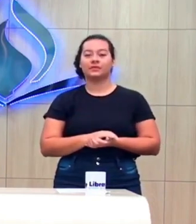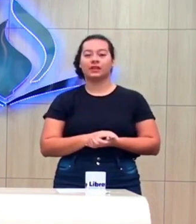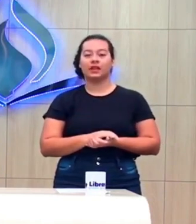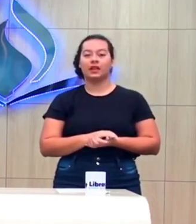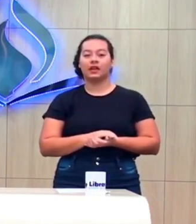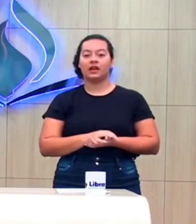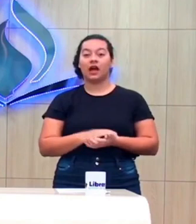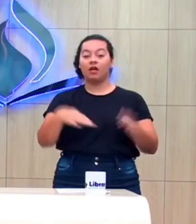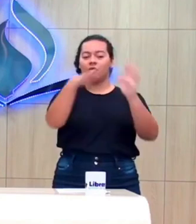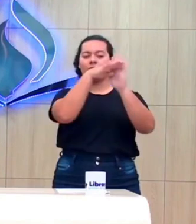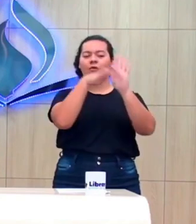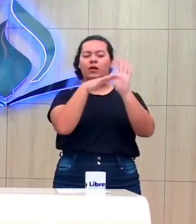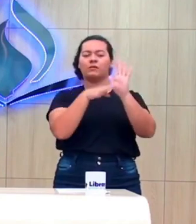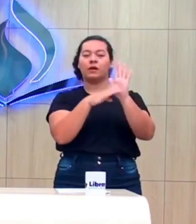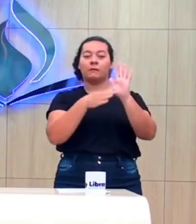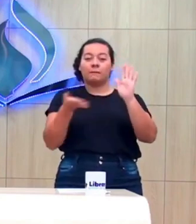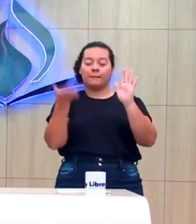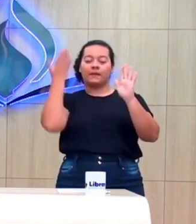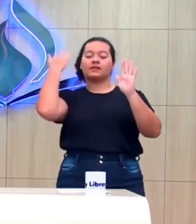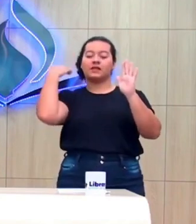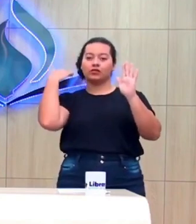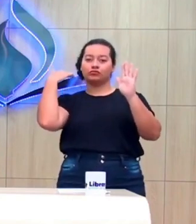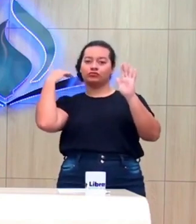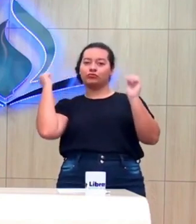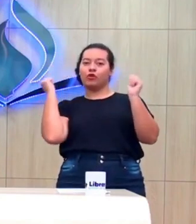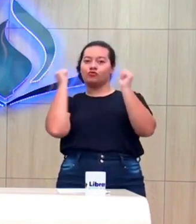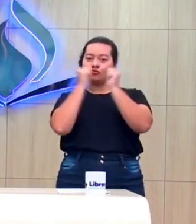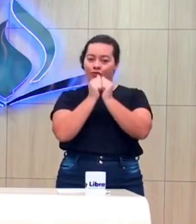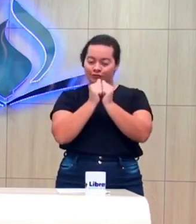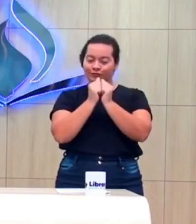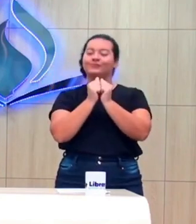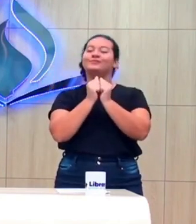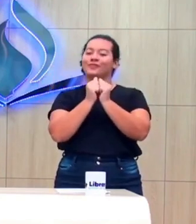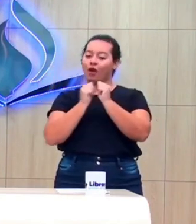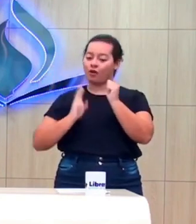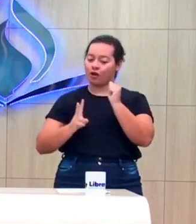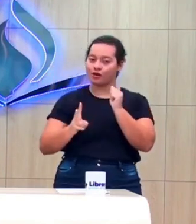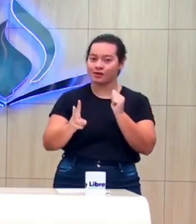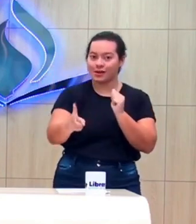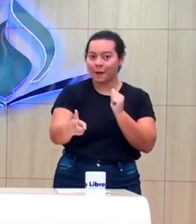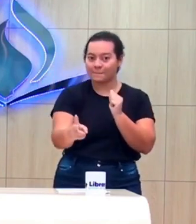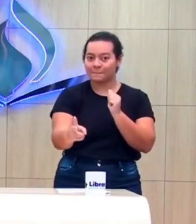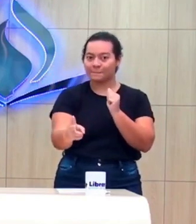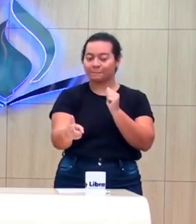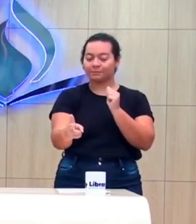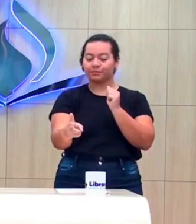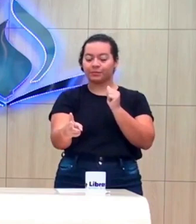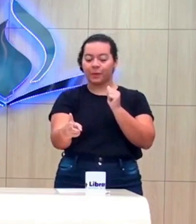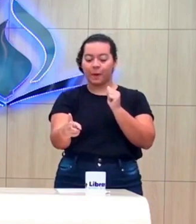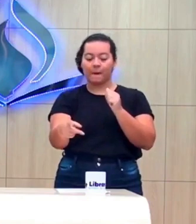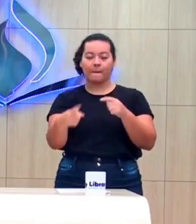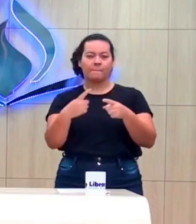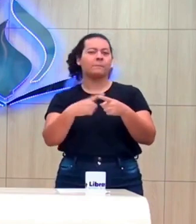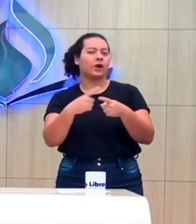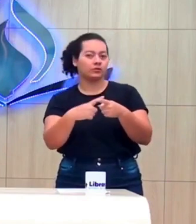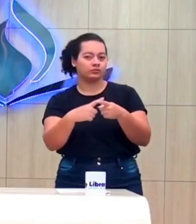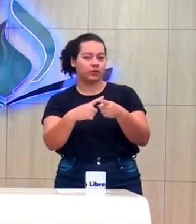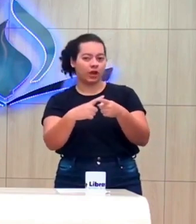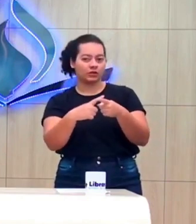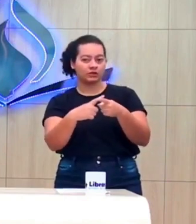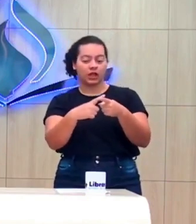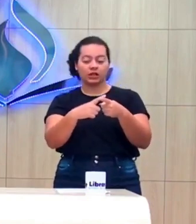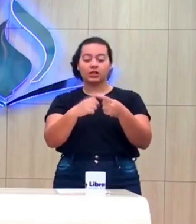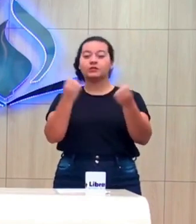programa passado, nós vamos continuar a nossa viagem, porque nós estamos discutindo